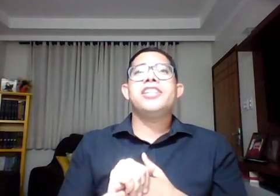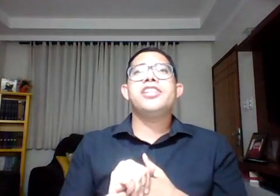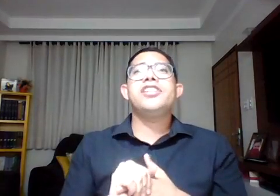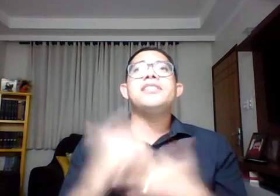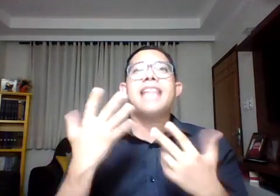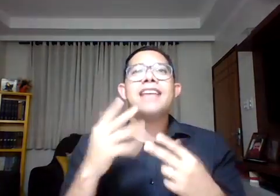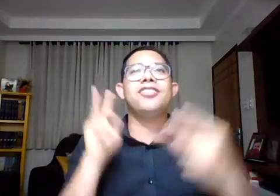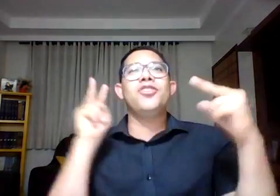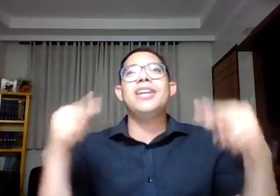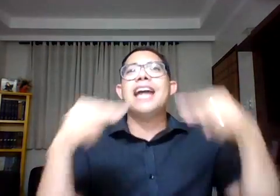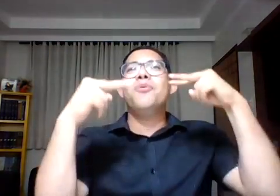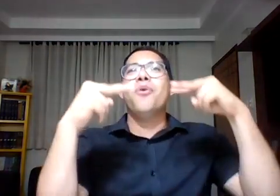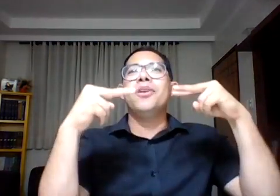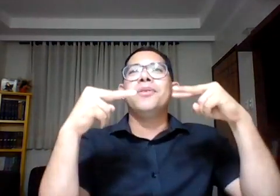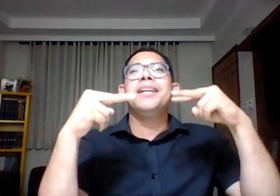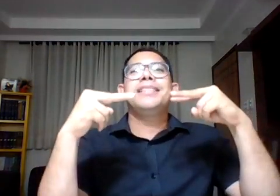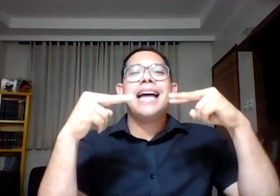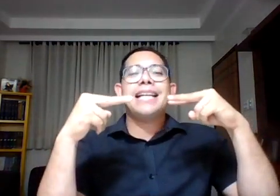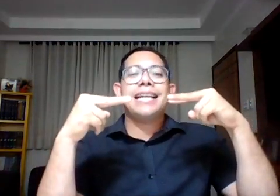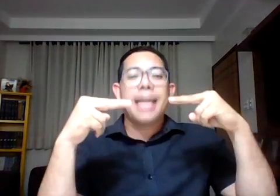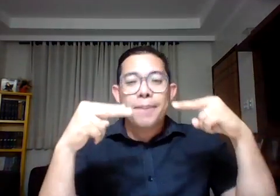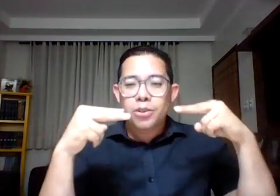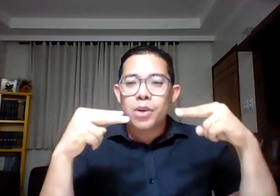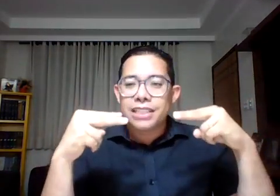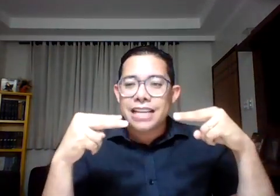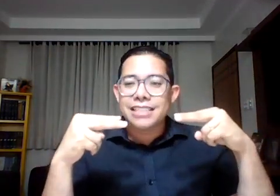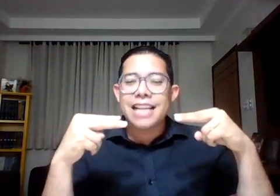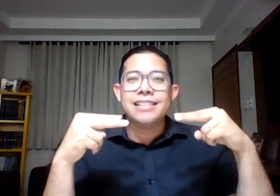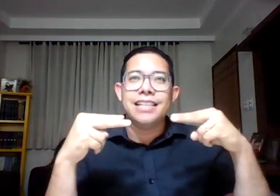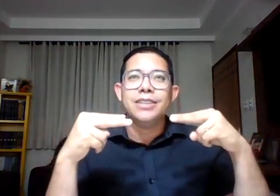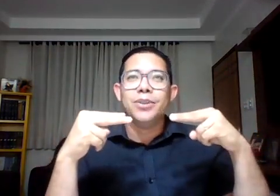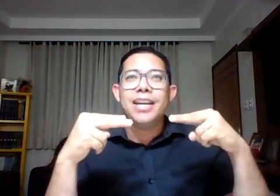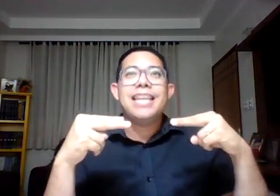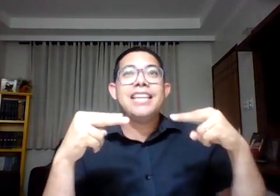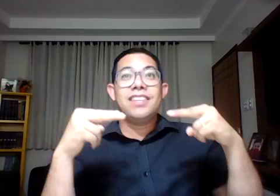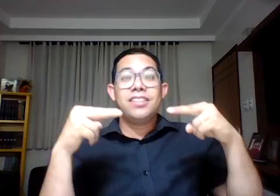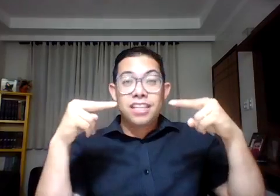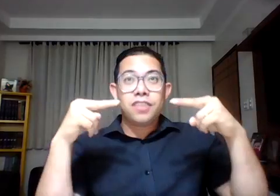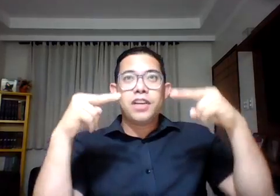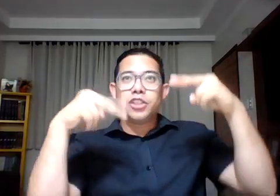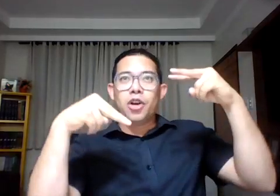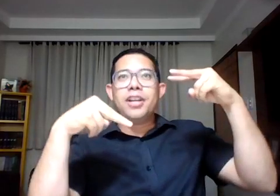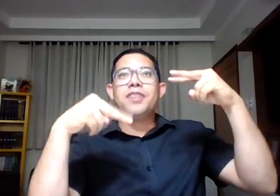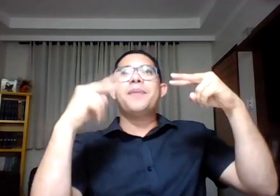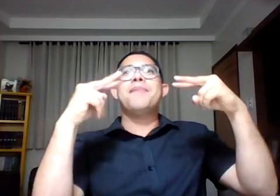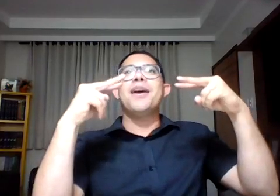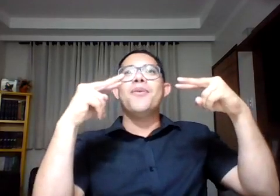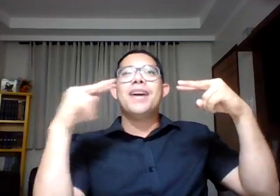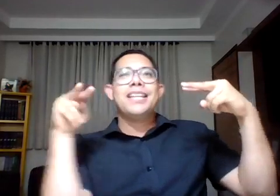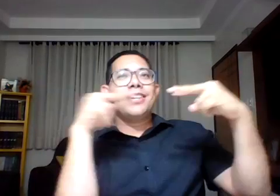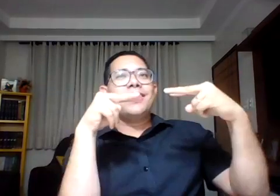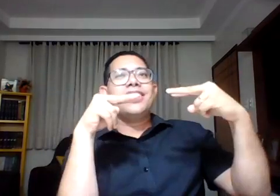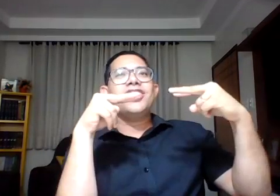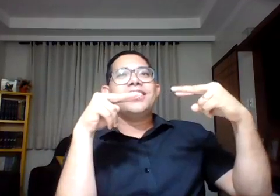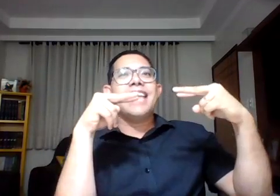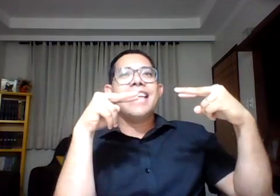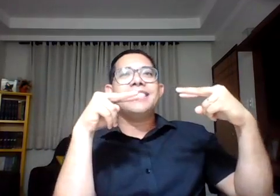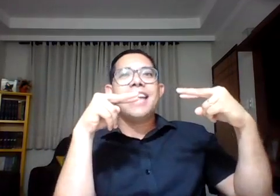gente esquece de olhar no olho daquela pessoa que está sinalizando. E às vezes a gente fica só olhando para a mão. Então, às vezes a gente esquece, né,